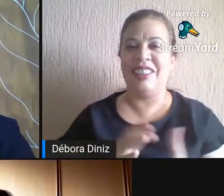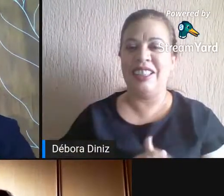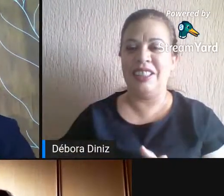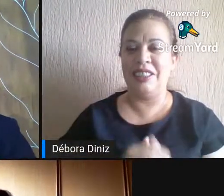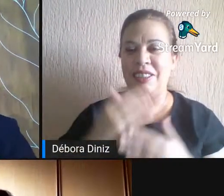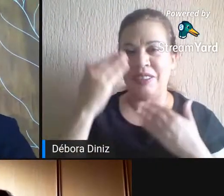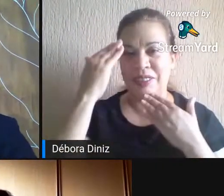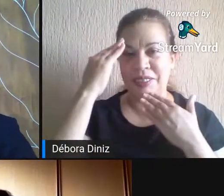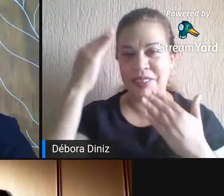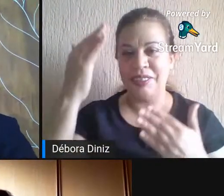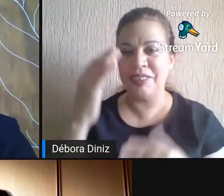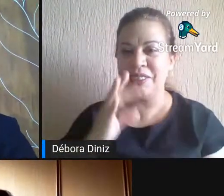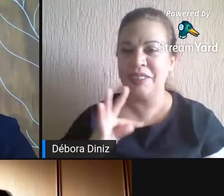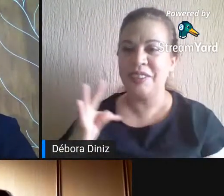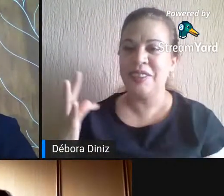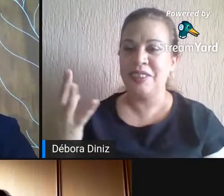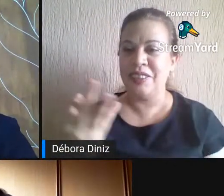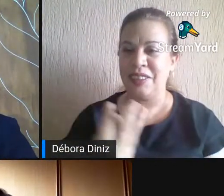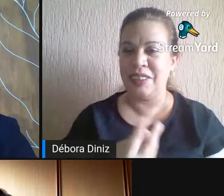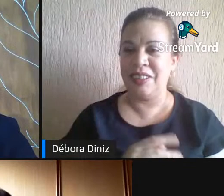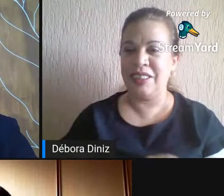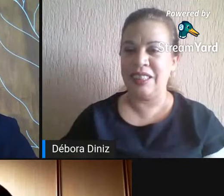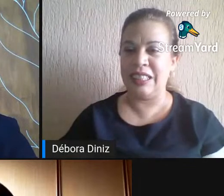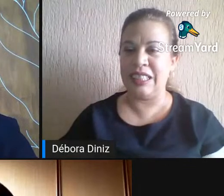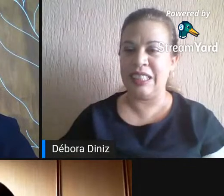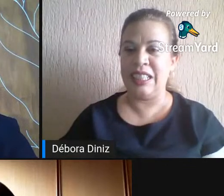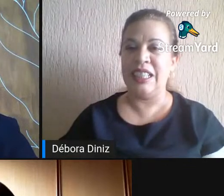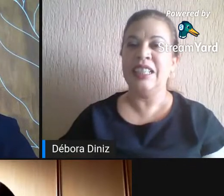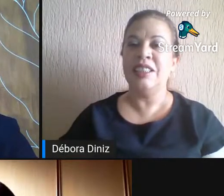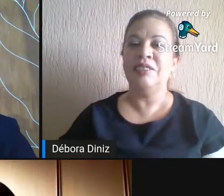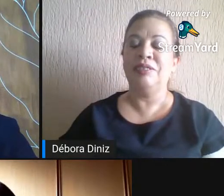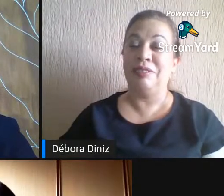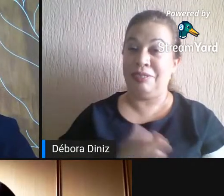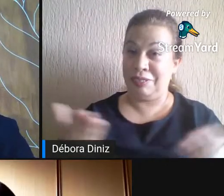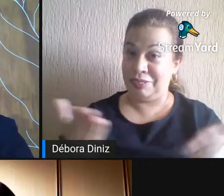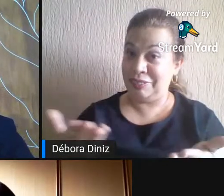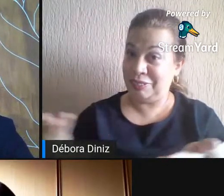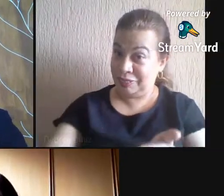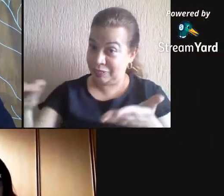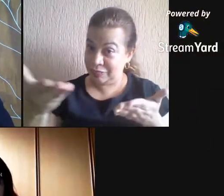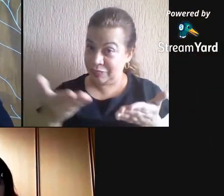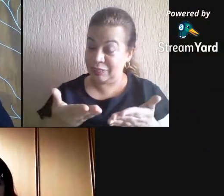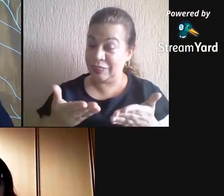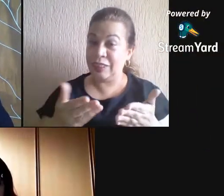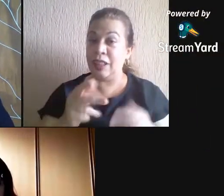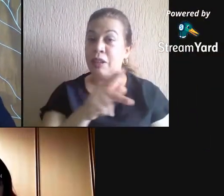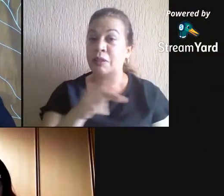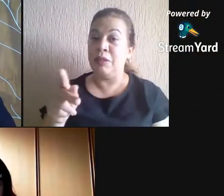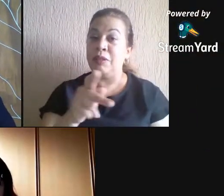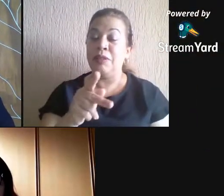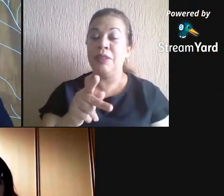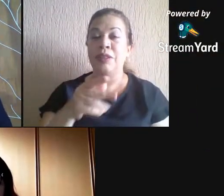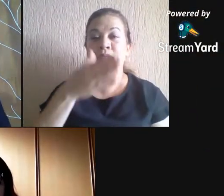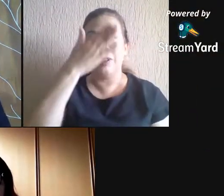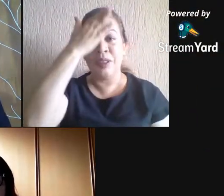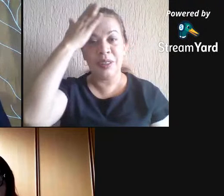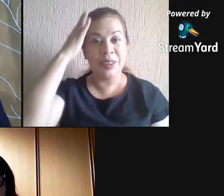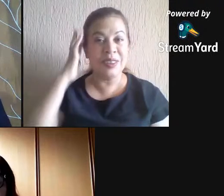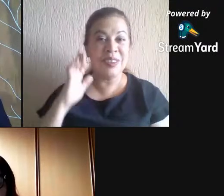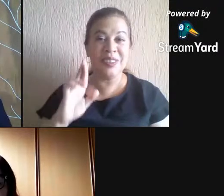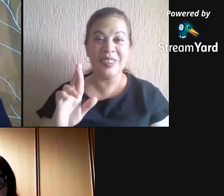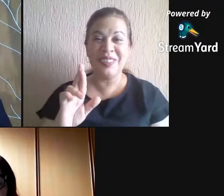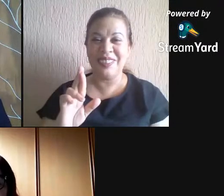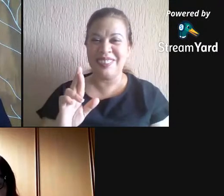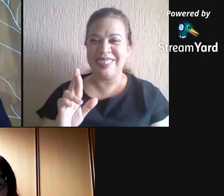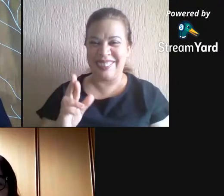Obrigado, professor Helder. Agora convidamos a magnífica reitora do Instituto Federal de Sergipe, professora Ruth Salles Gama de Andrade, para fazer uso